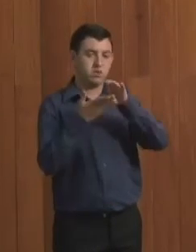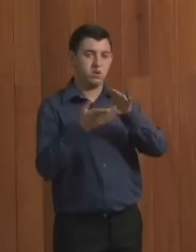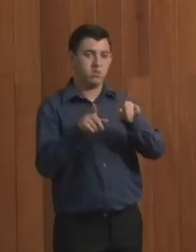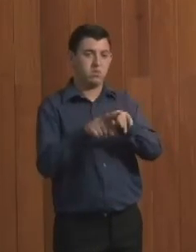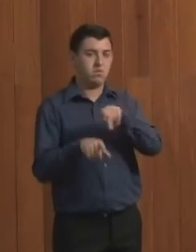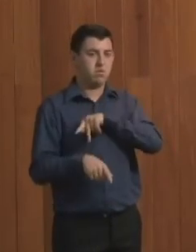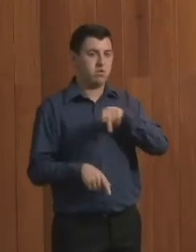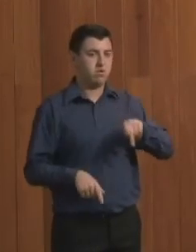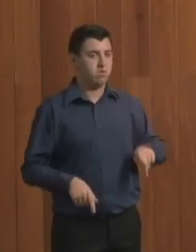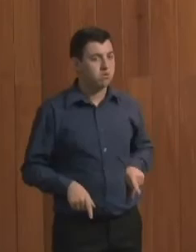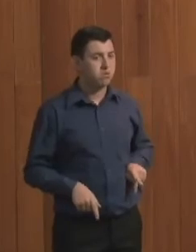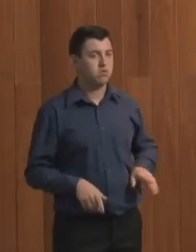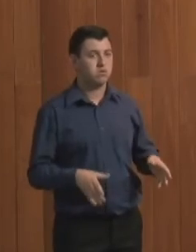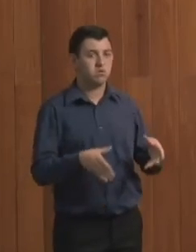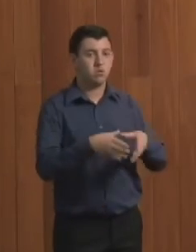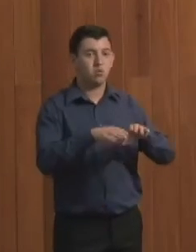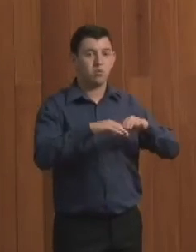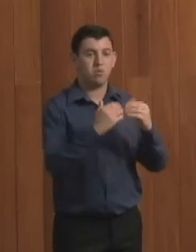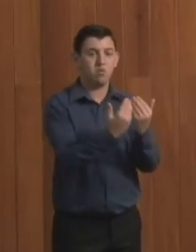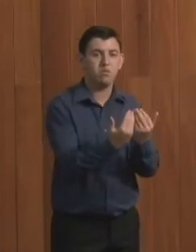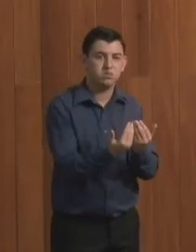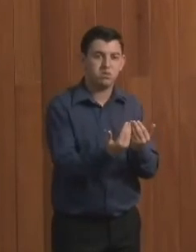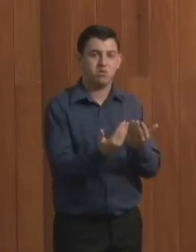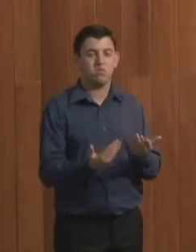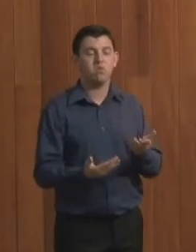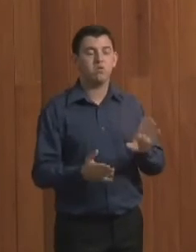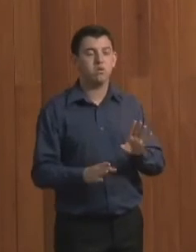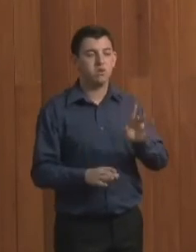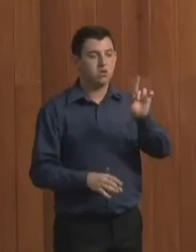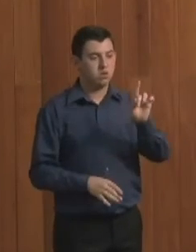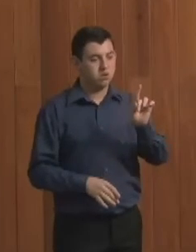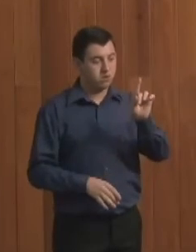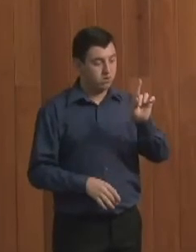de Defesa dos Direitos Fundamentais